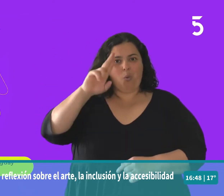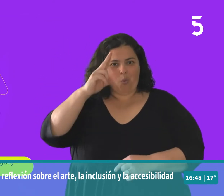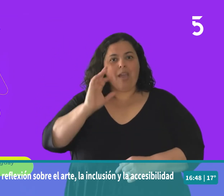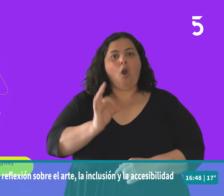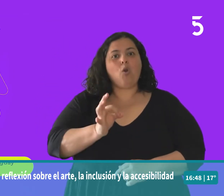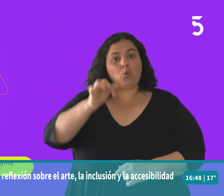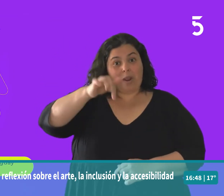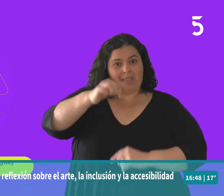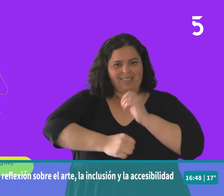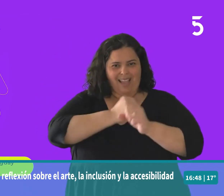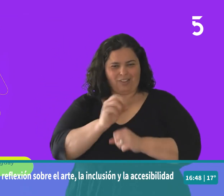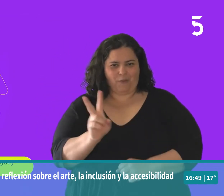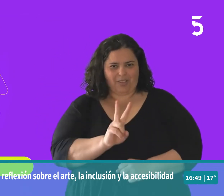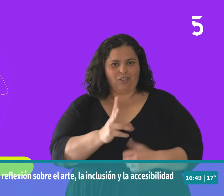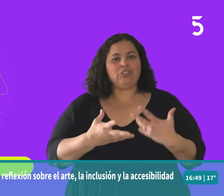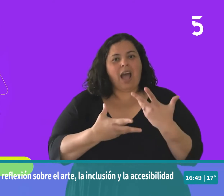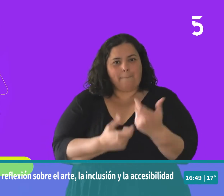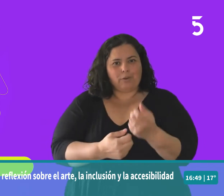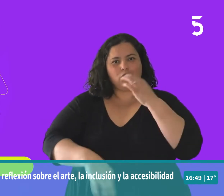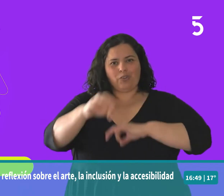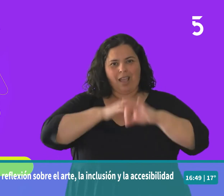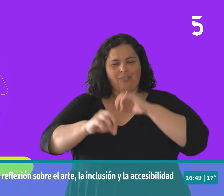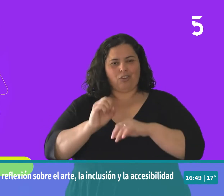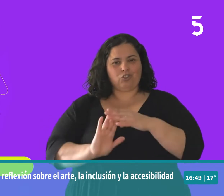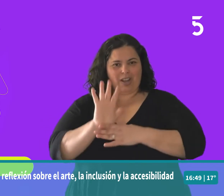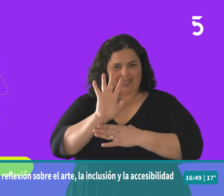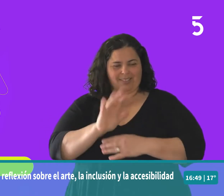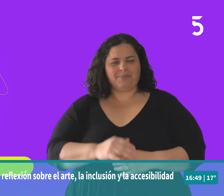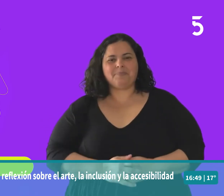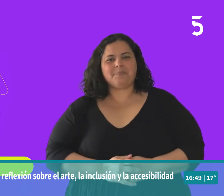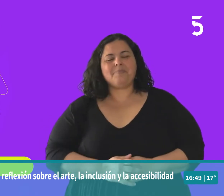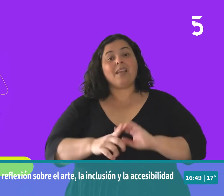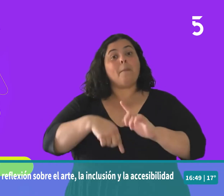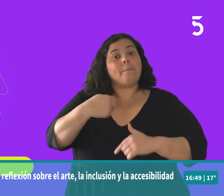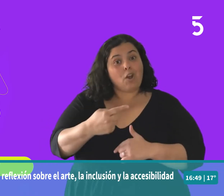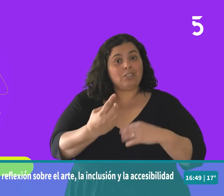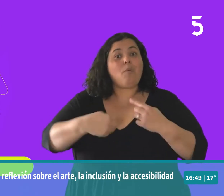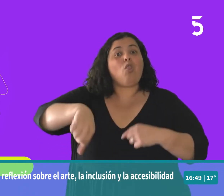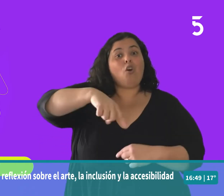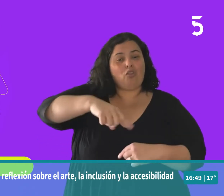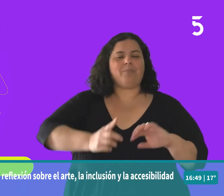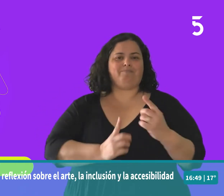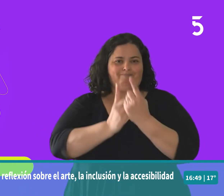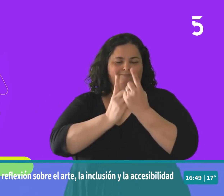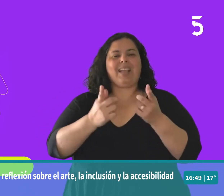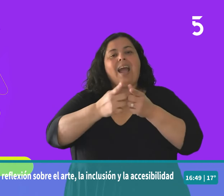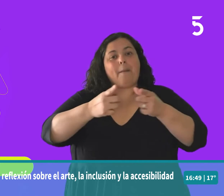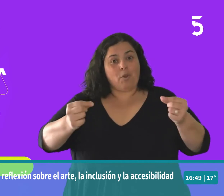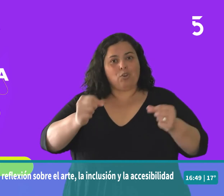danza, un proyecto de teatro de Chile, el proyecto de danza desde Colombia y dos proyectos